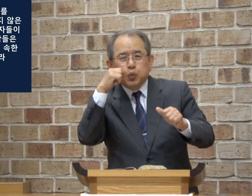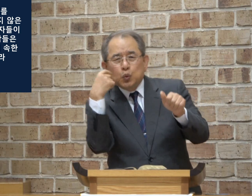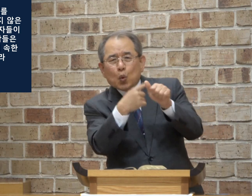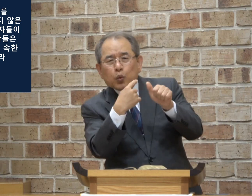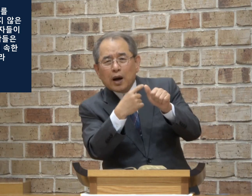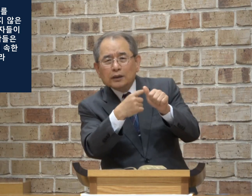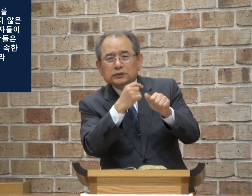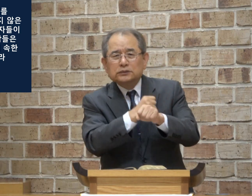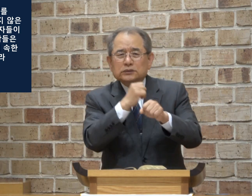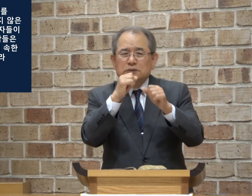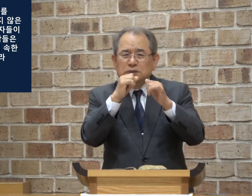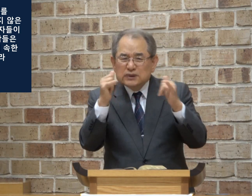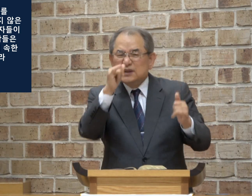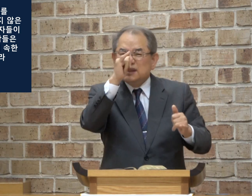조롱하는 자들이 있으니 야하였느니